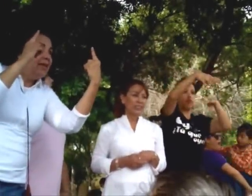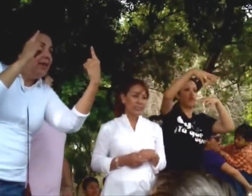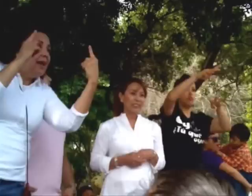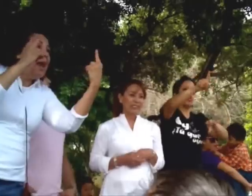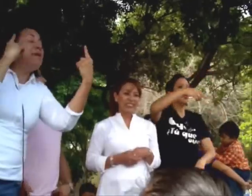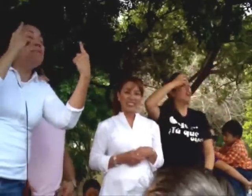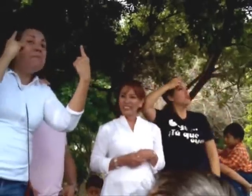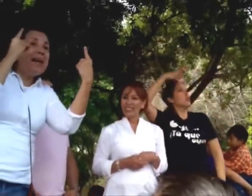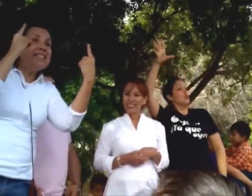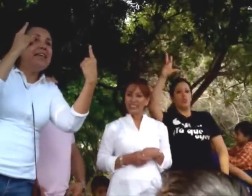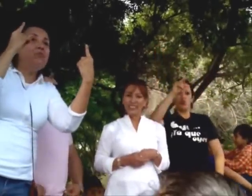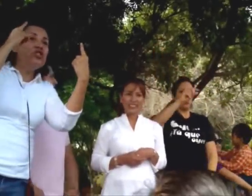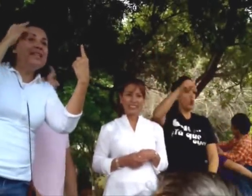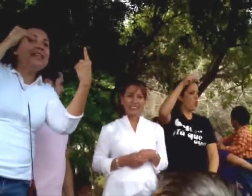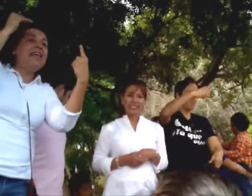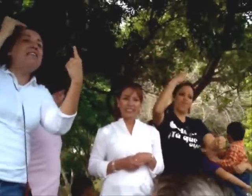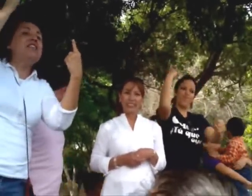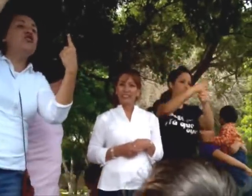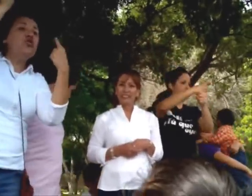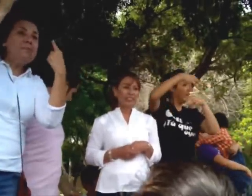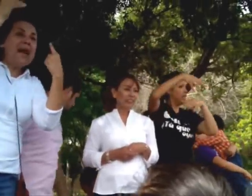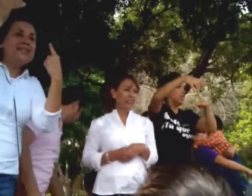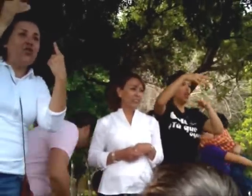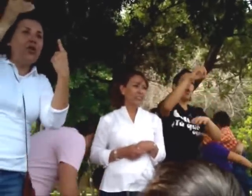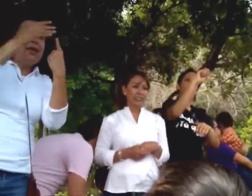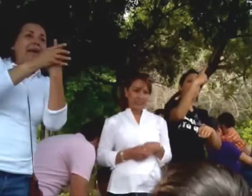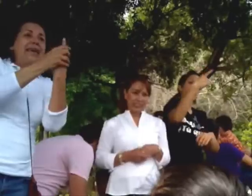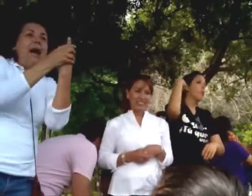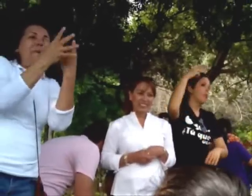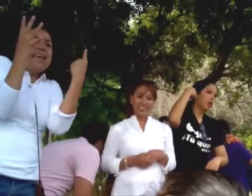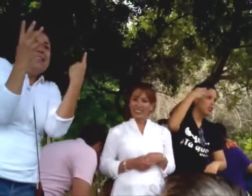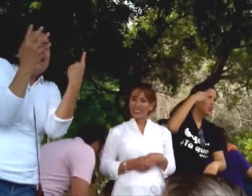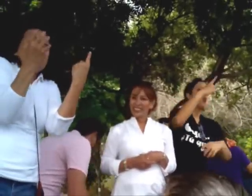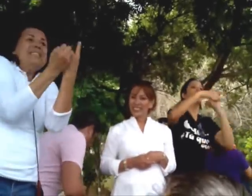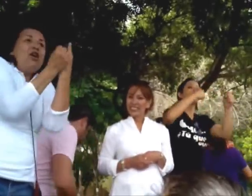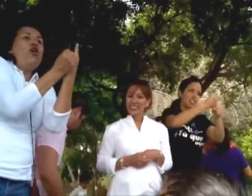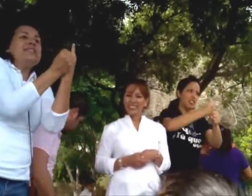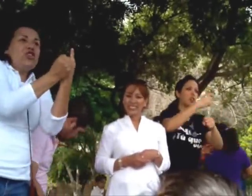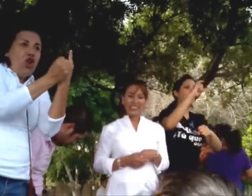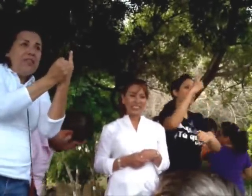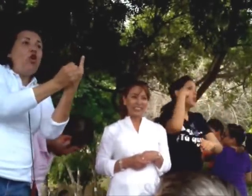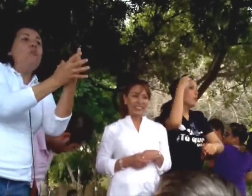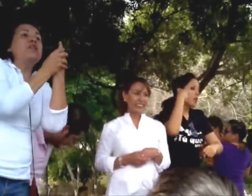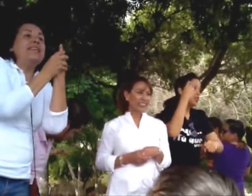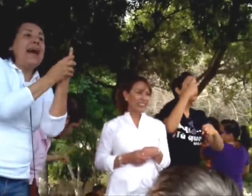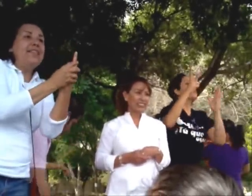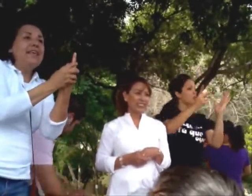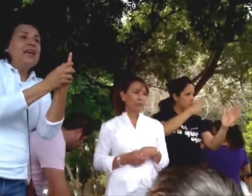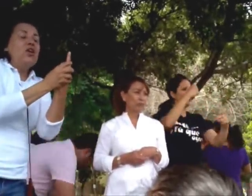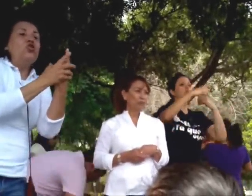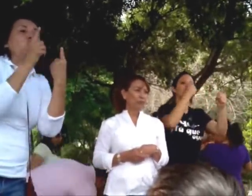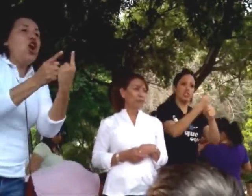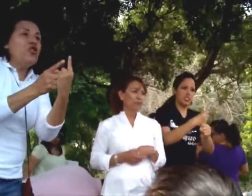olvide. La primer marcha de muchas cada 21 de marzo. Vayan teniendo esa cohesión de